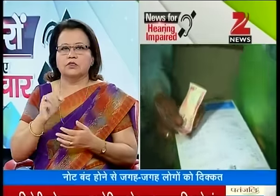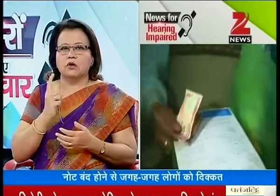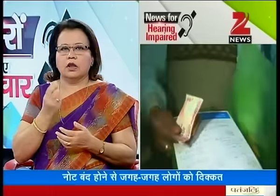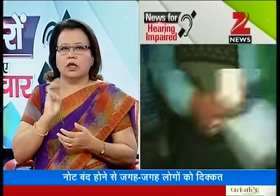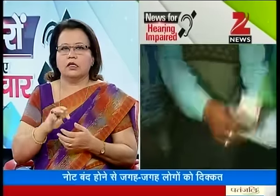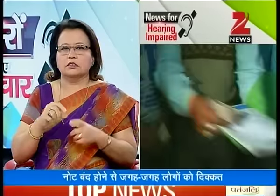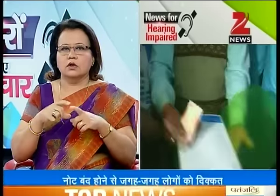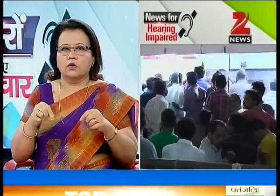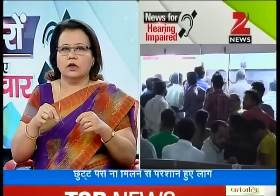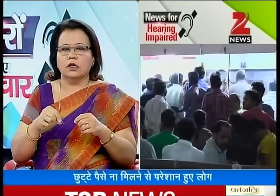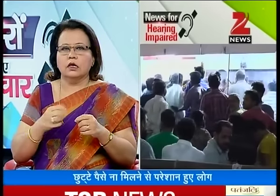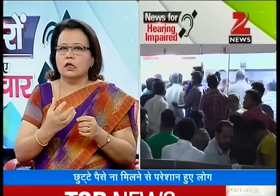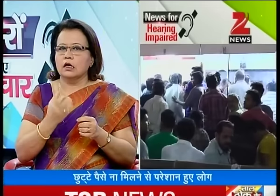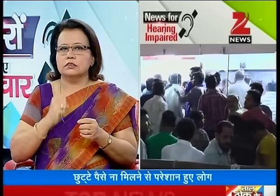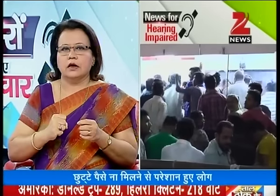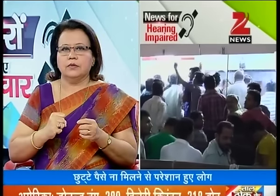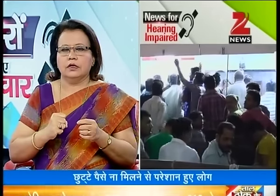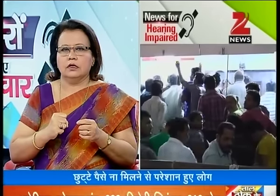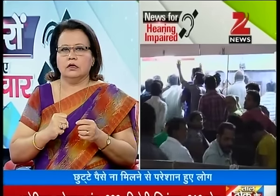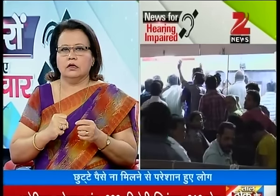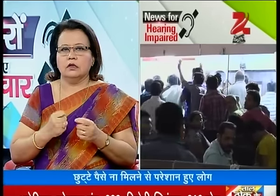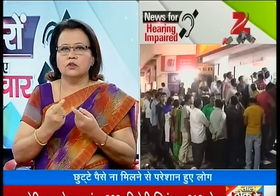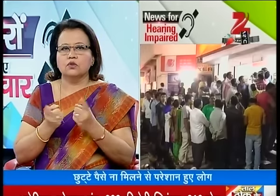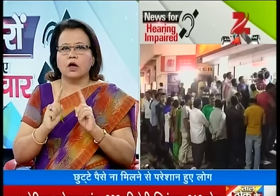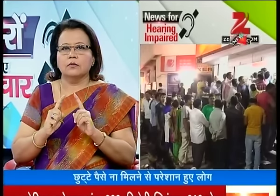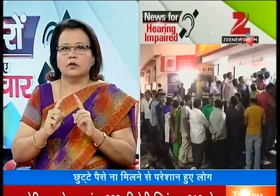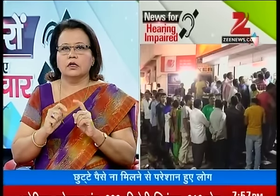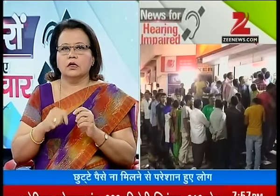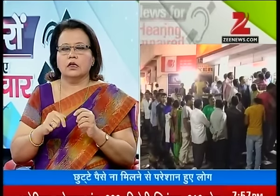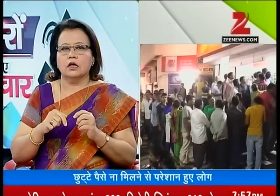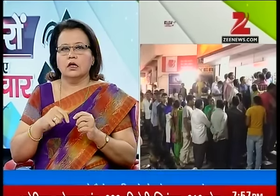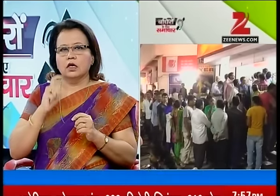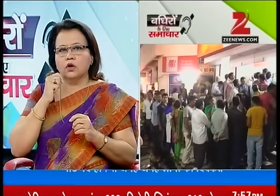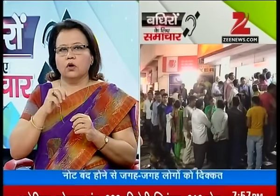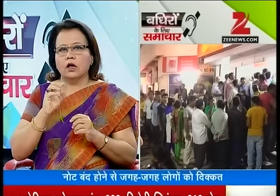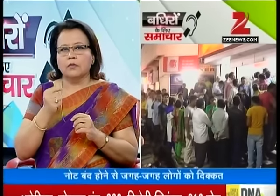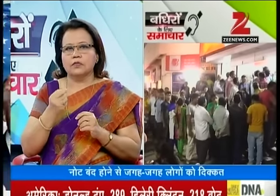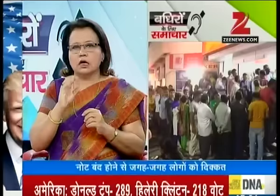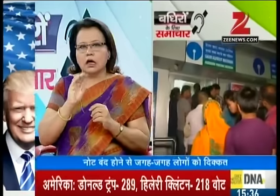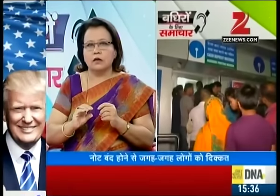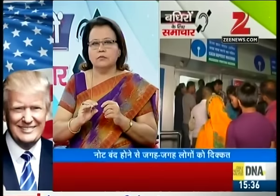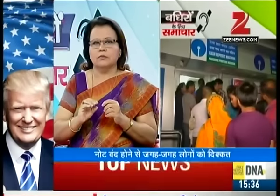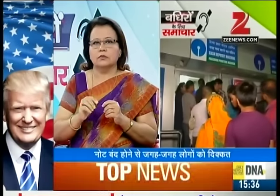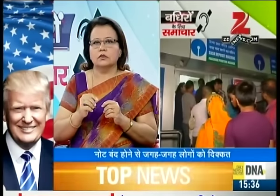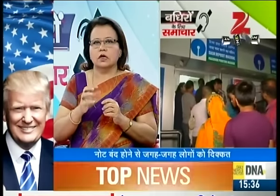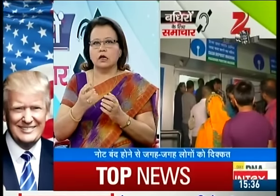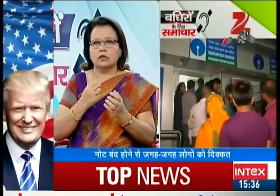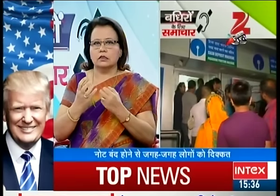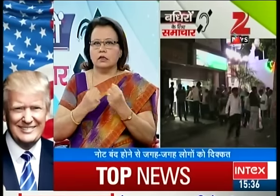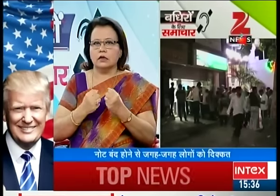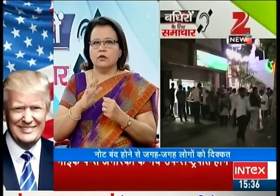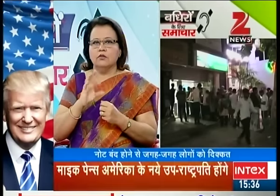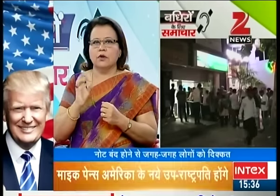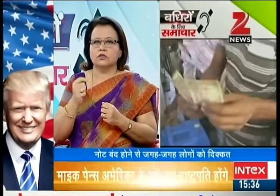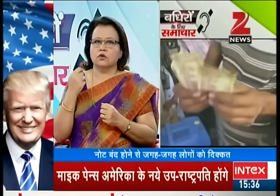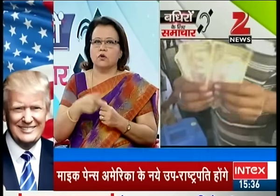कि उनके 500 और 1000 के नोट लिए नहीं जा रहे हैं। दुकानदारों की दलील है कि लोग कम कीमत की चीजों के